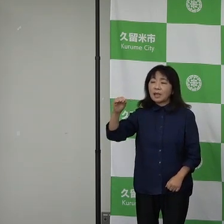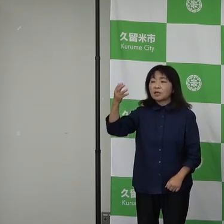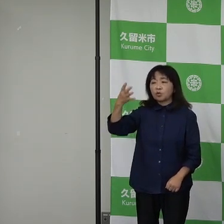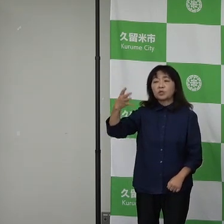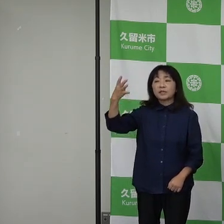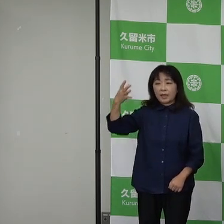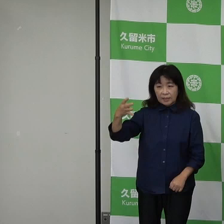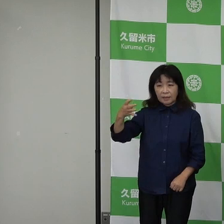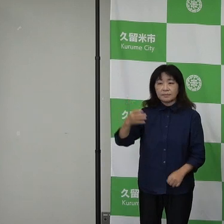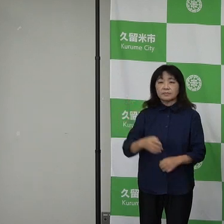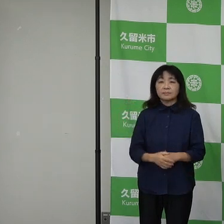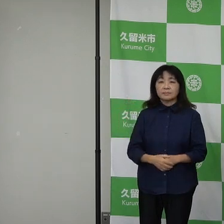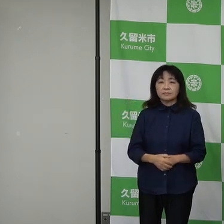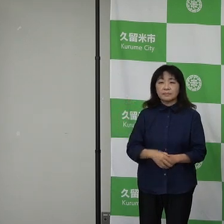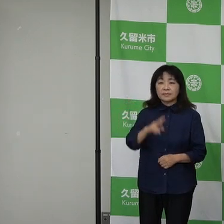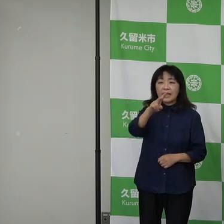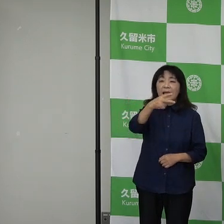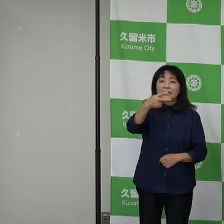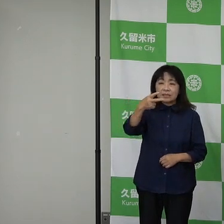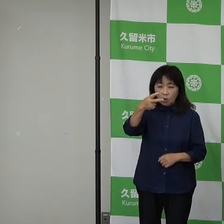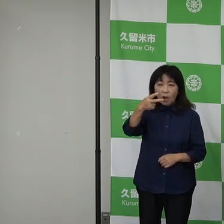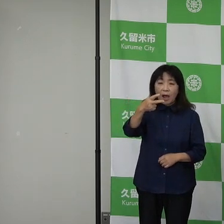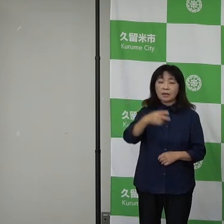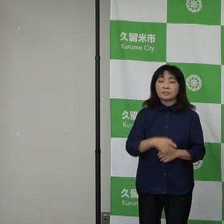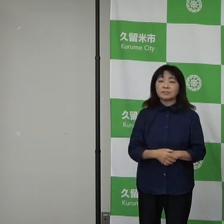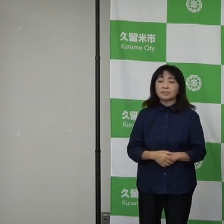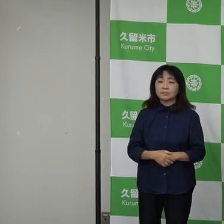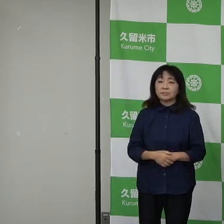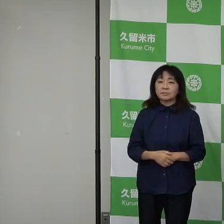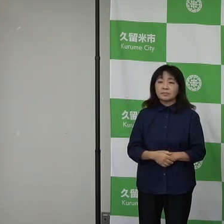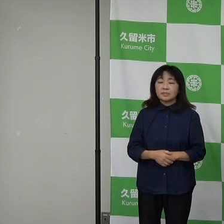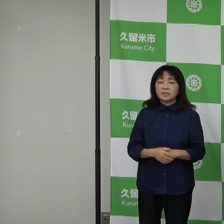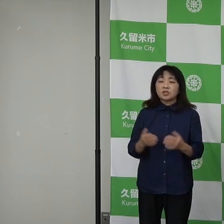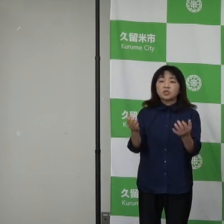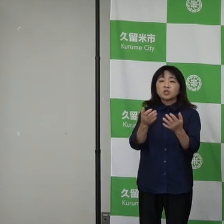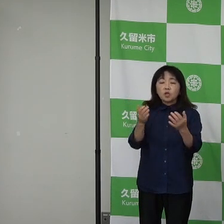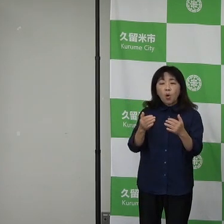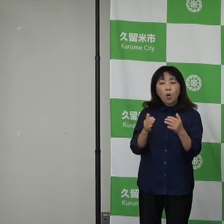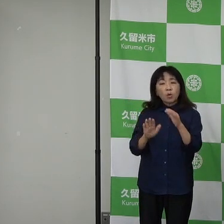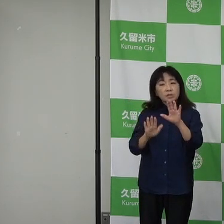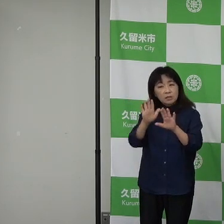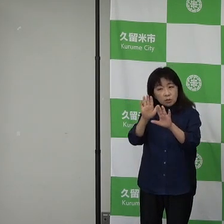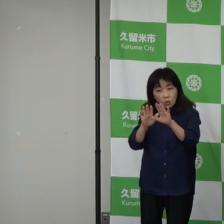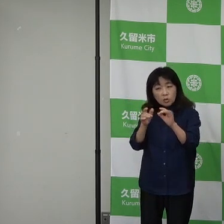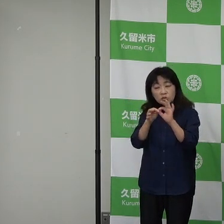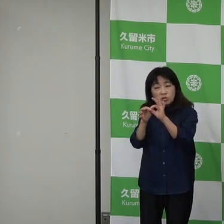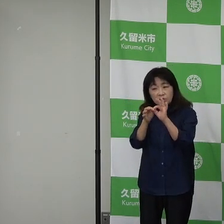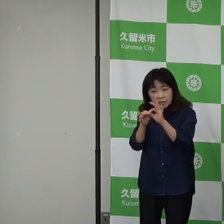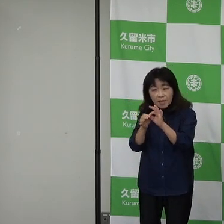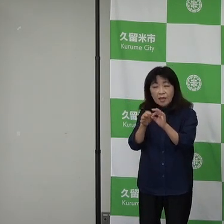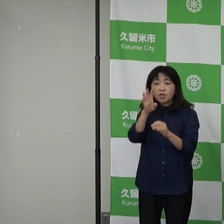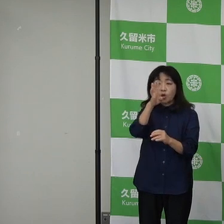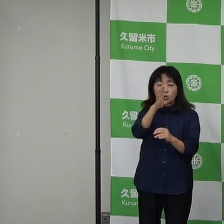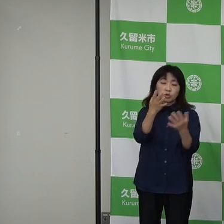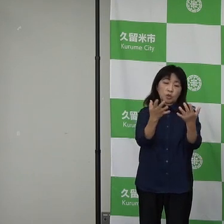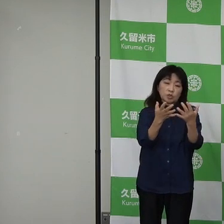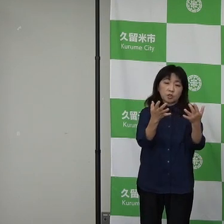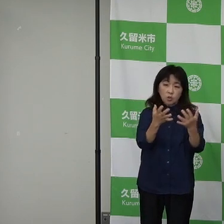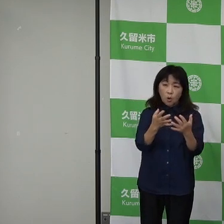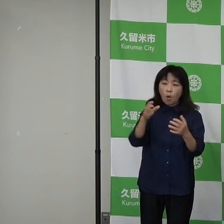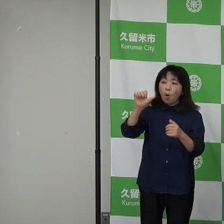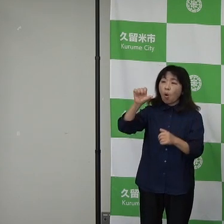31億8081万4000円、第2号が事業進捗等によるもので4つの事業、これ